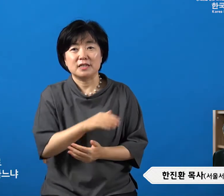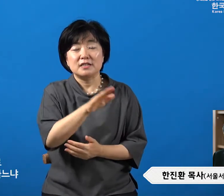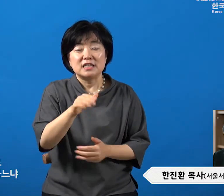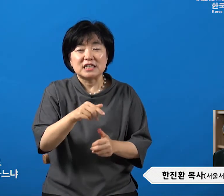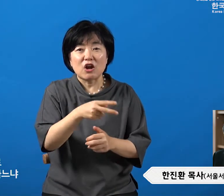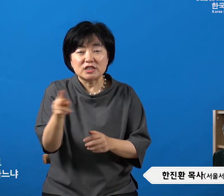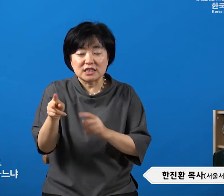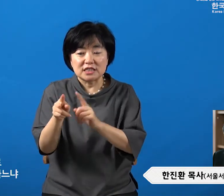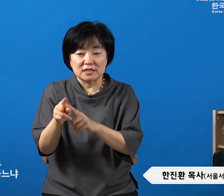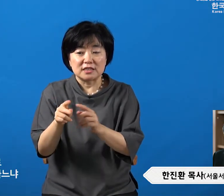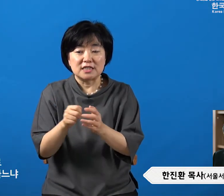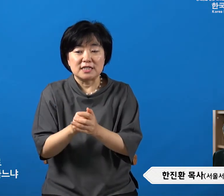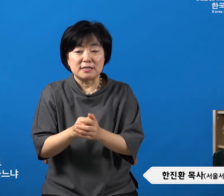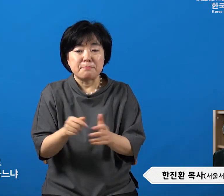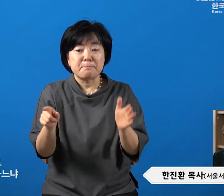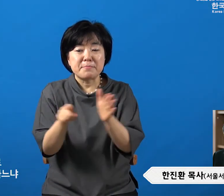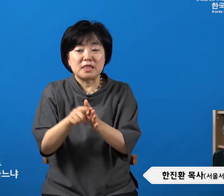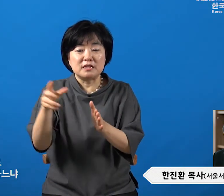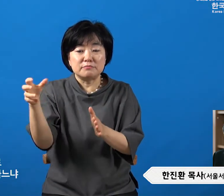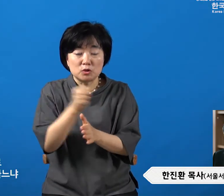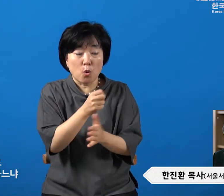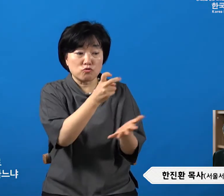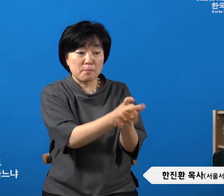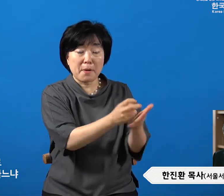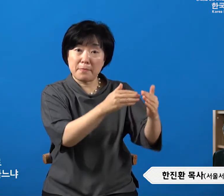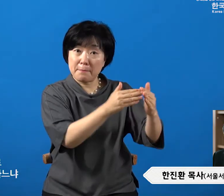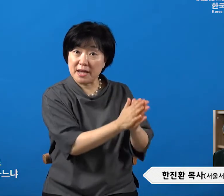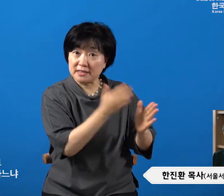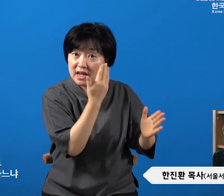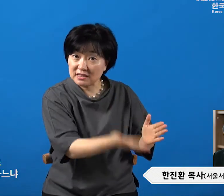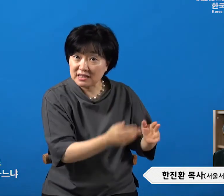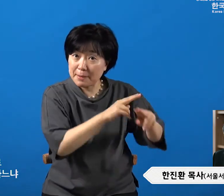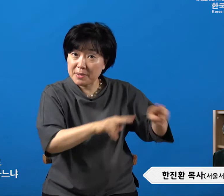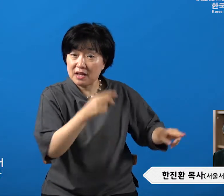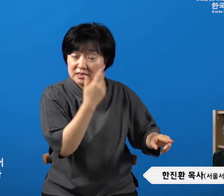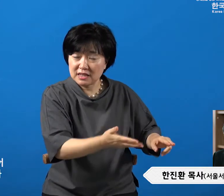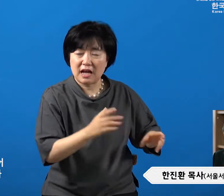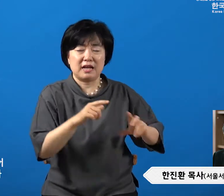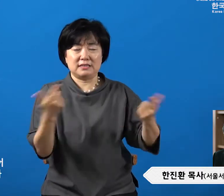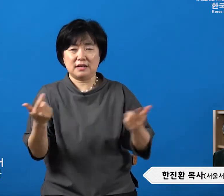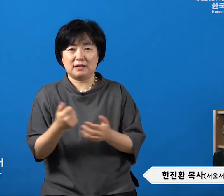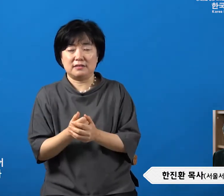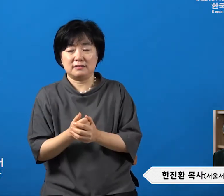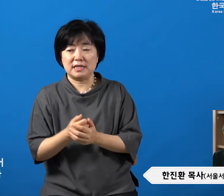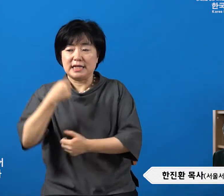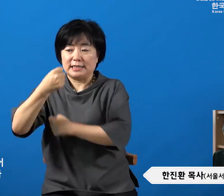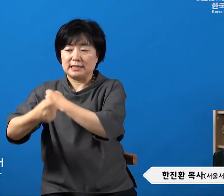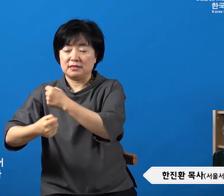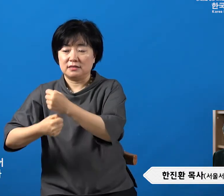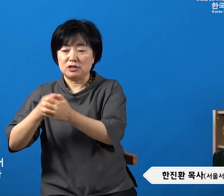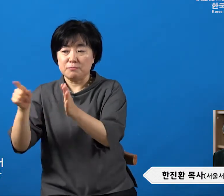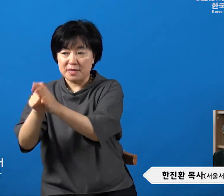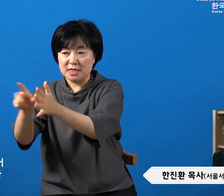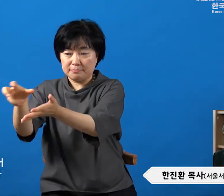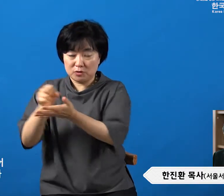믿음으로 말미암아 율법을 파기하느냐 그럴 수 없느니라 도리어 율법을 굳게 세우느니라.